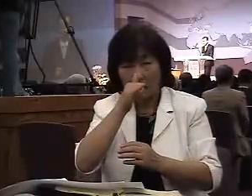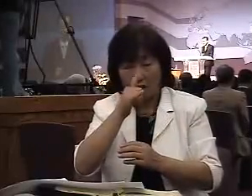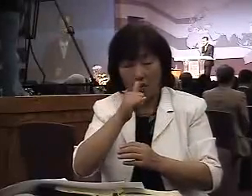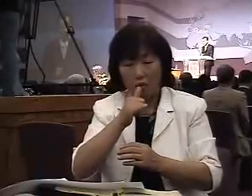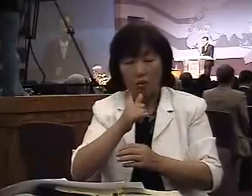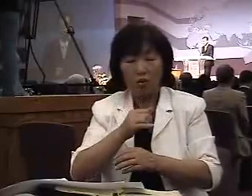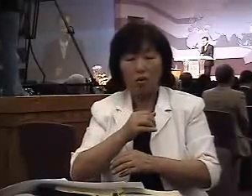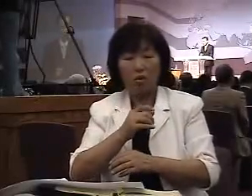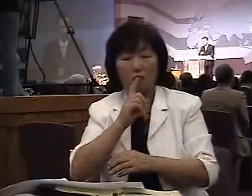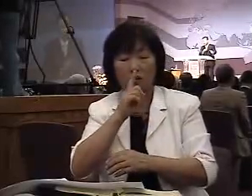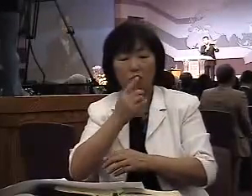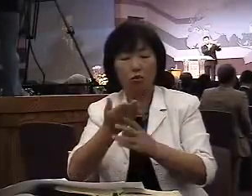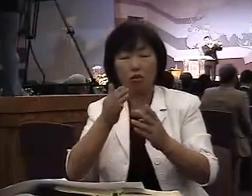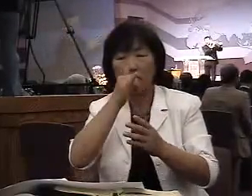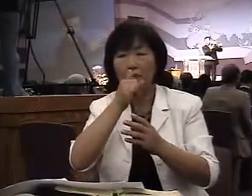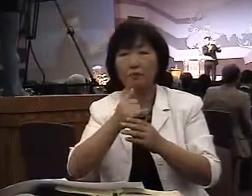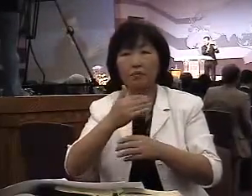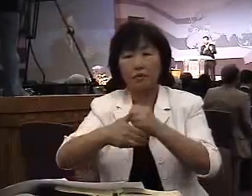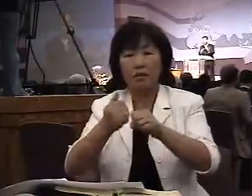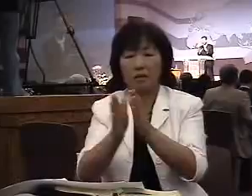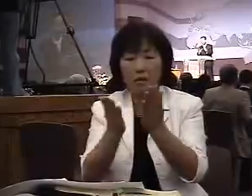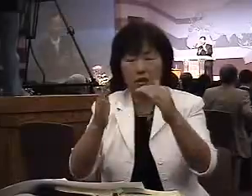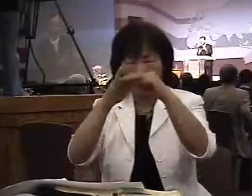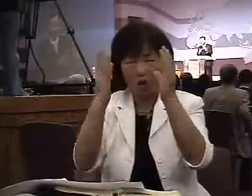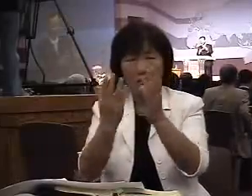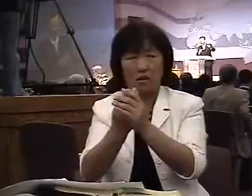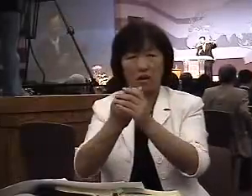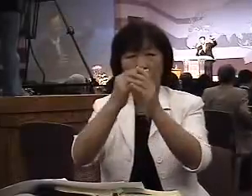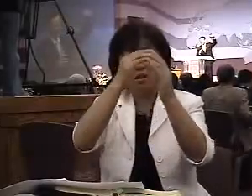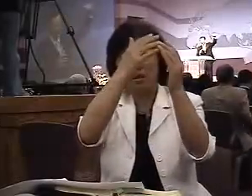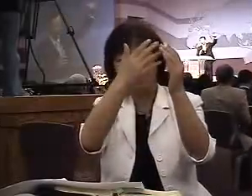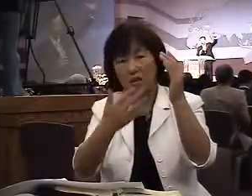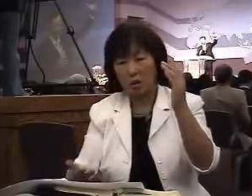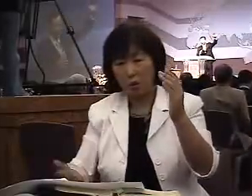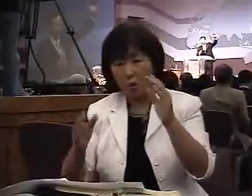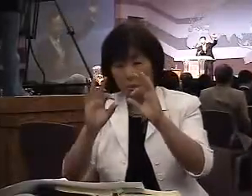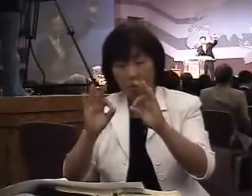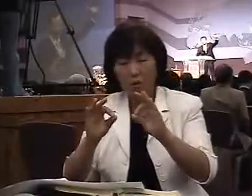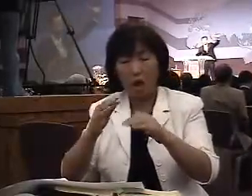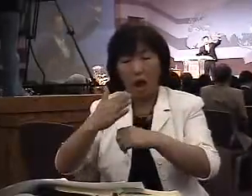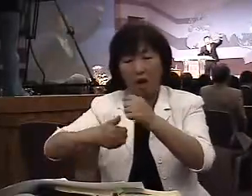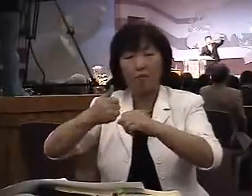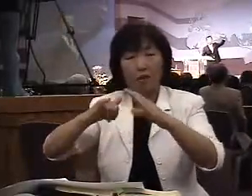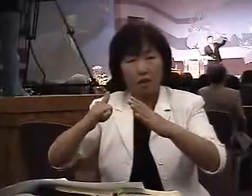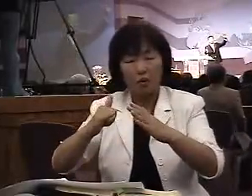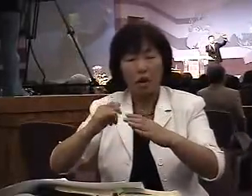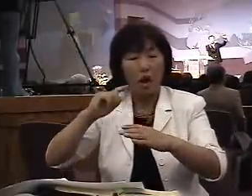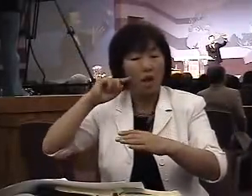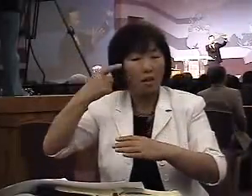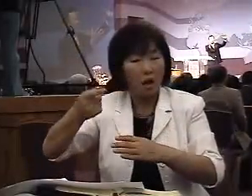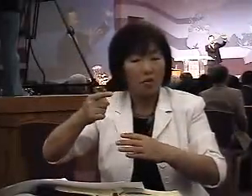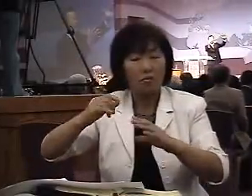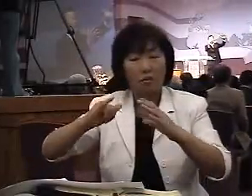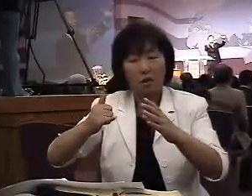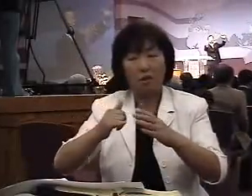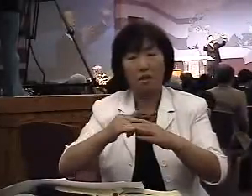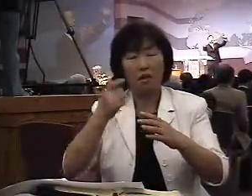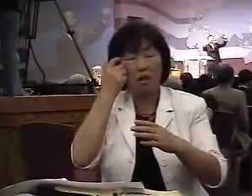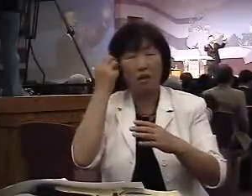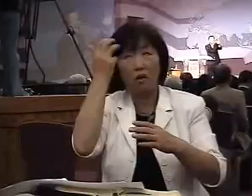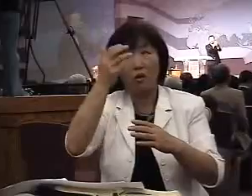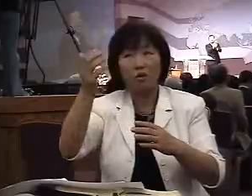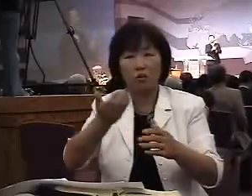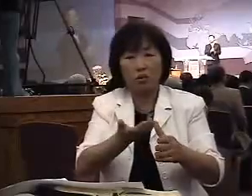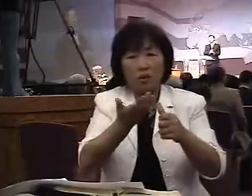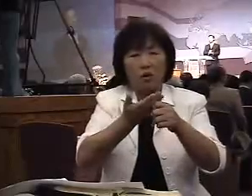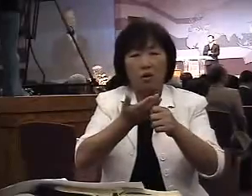것입니다. 성경 전체 흐름을 보아도 이 하나님의 나라와 다음 세대를 영적으로 키우는 것이